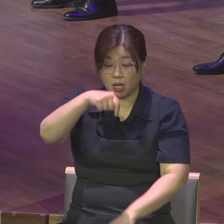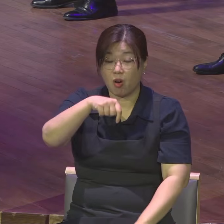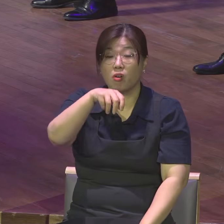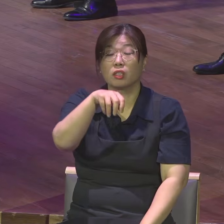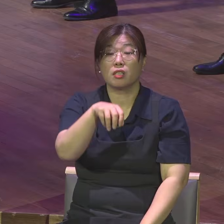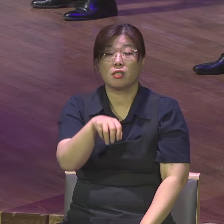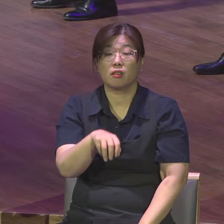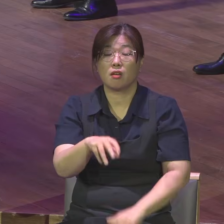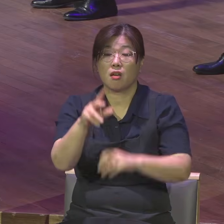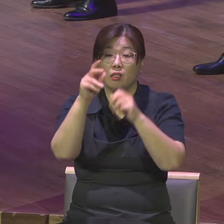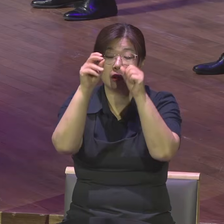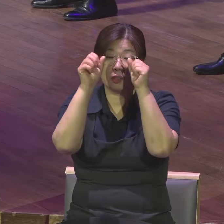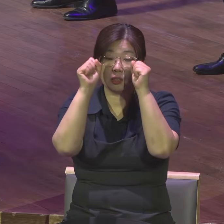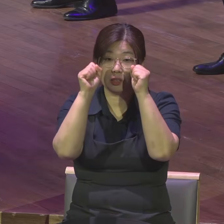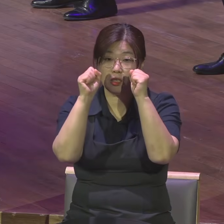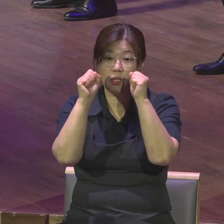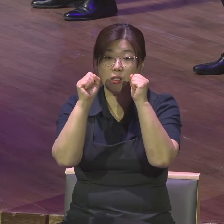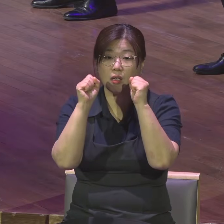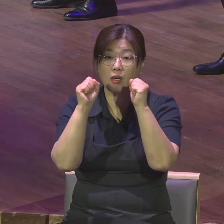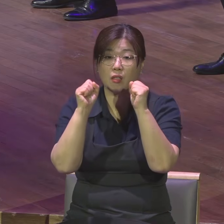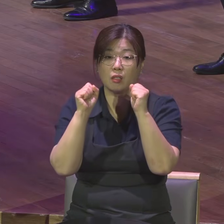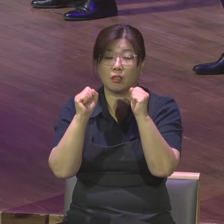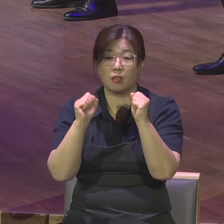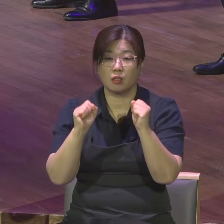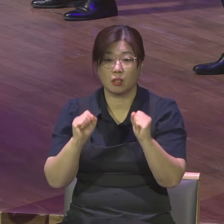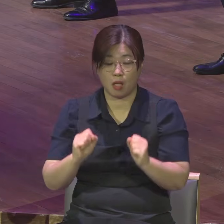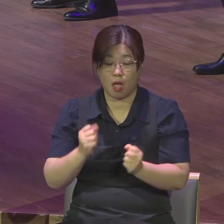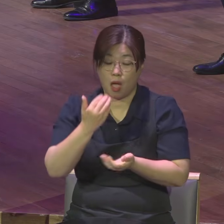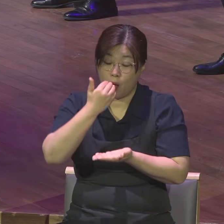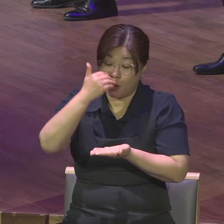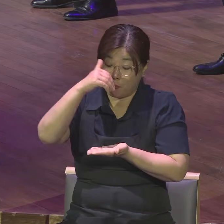주님 여기 계시기에